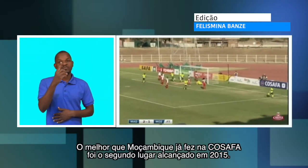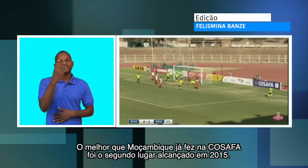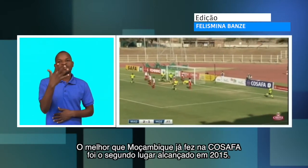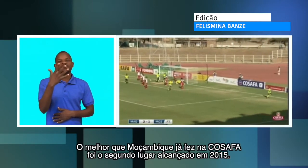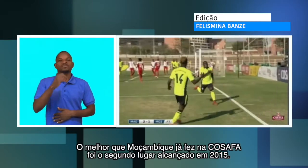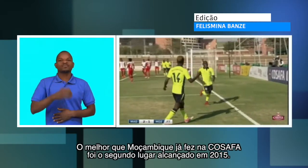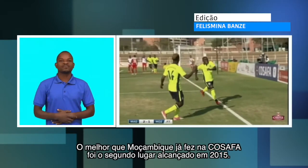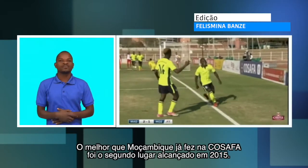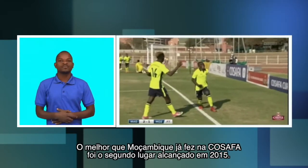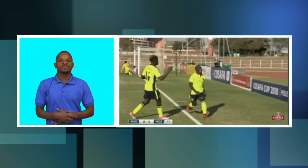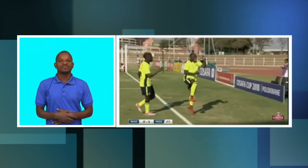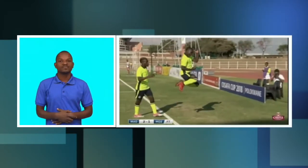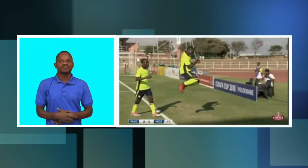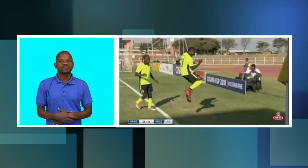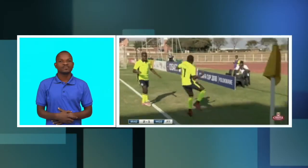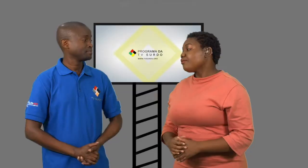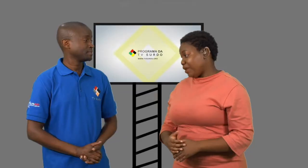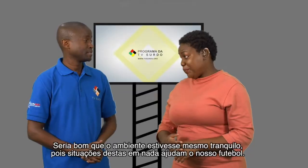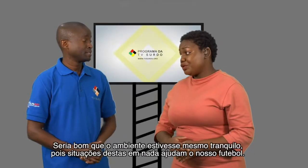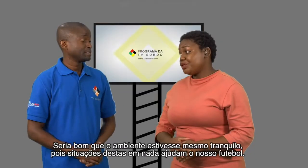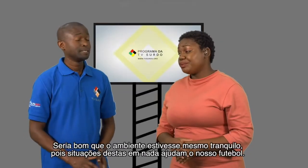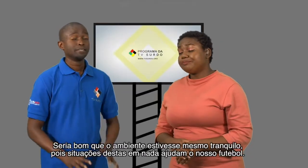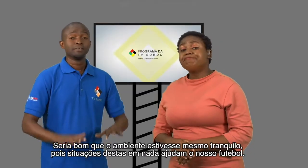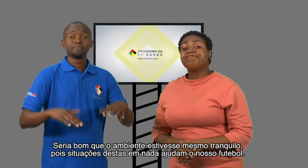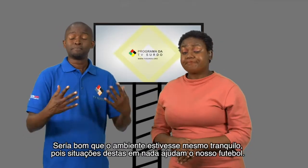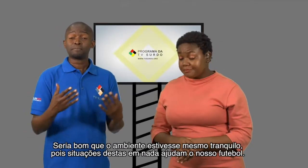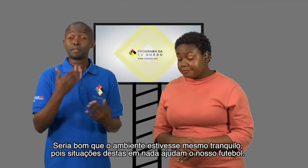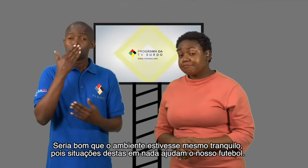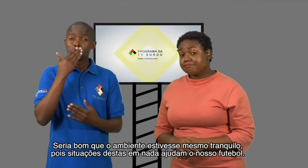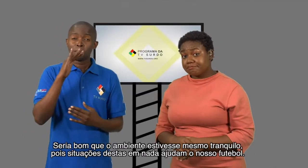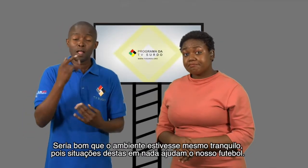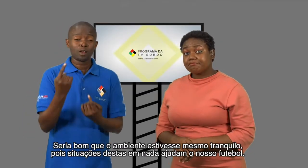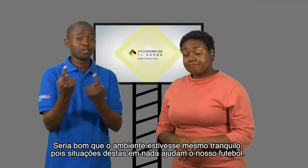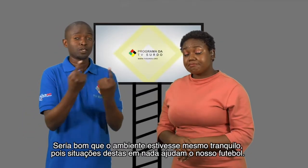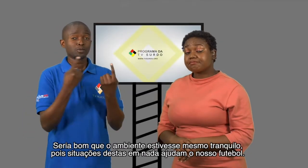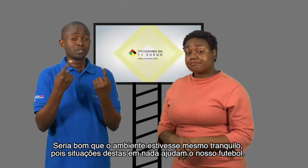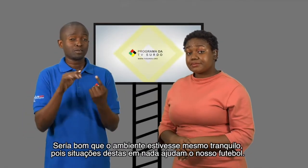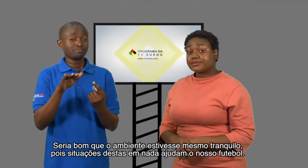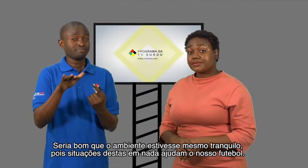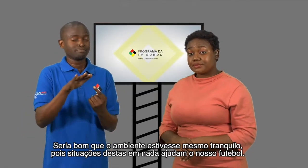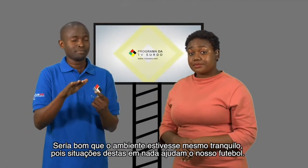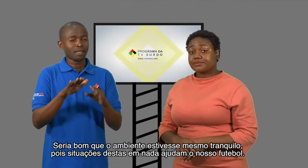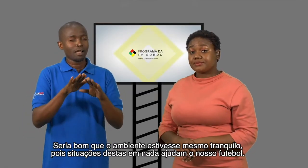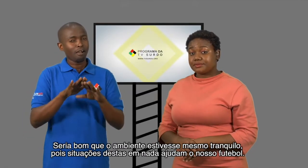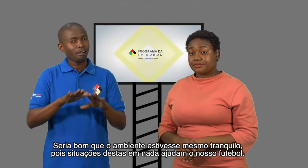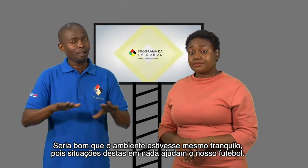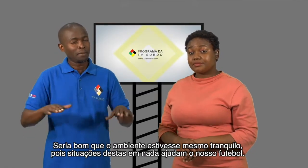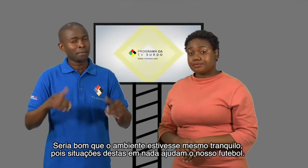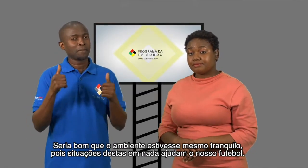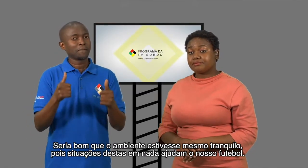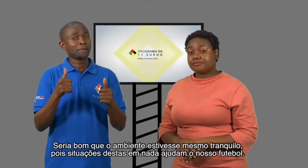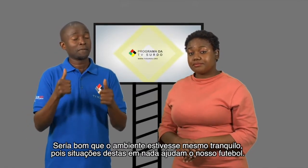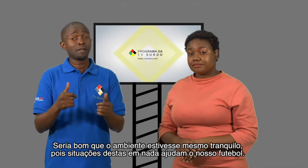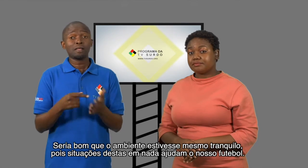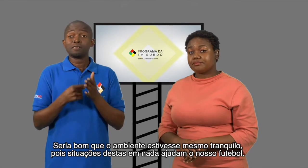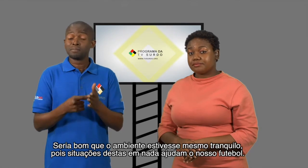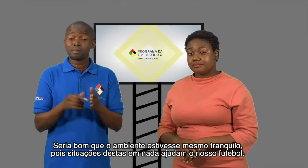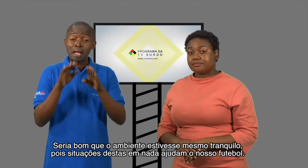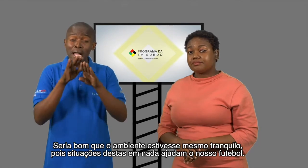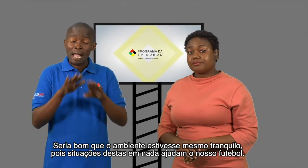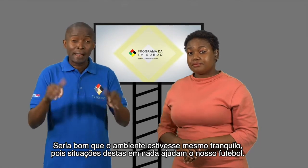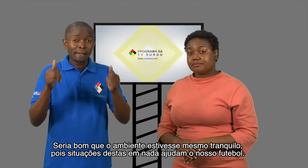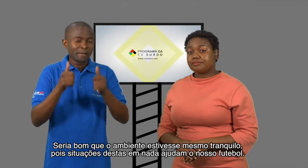alcançado em 2015. Seria bom que o ambiente estivesse mesmo tranquilo, pois